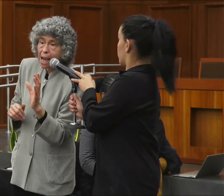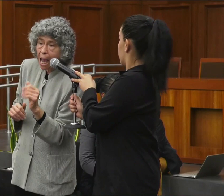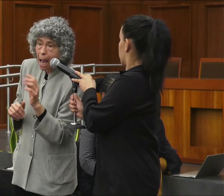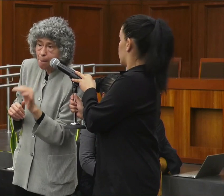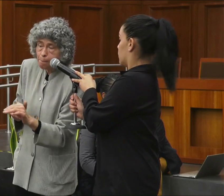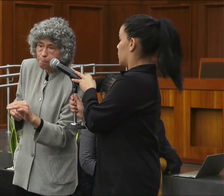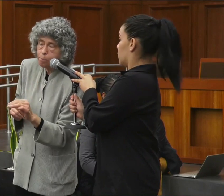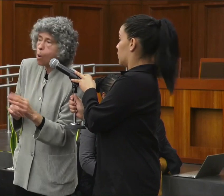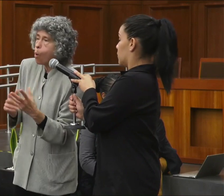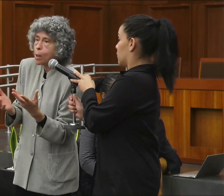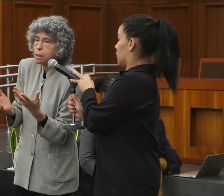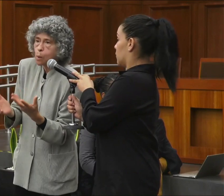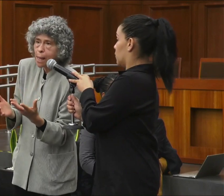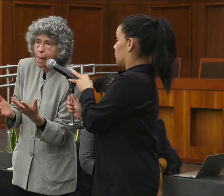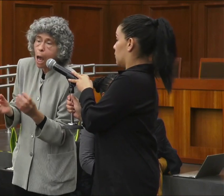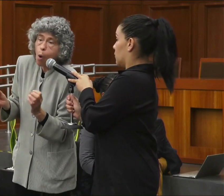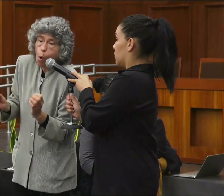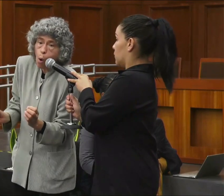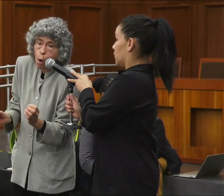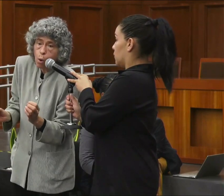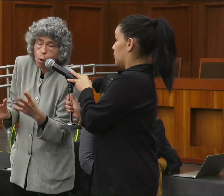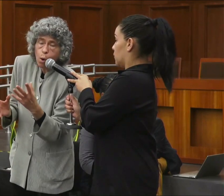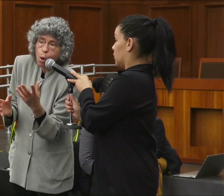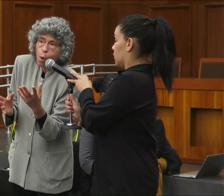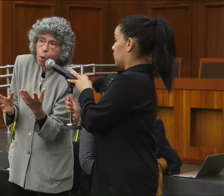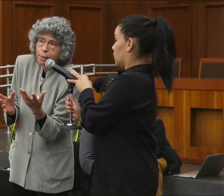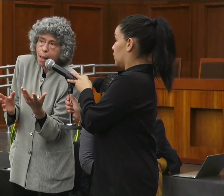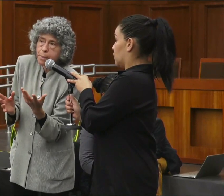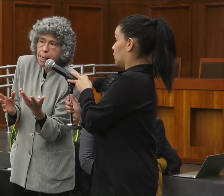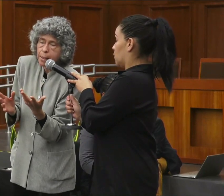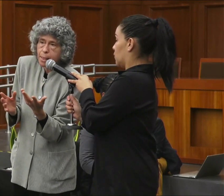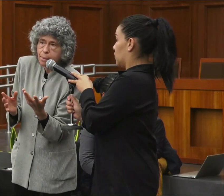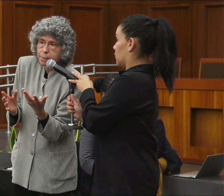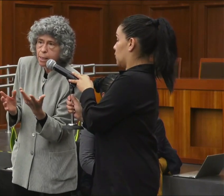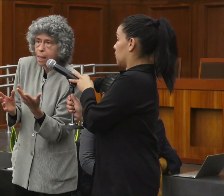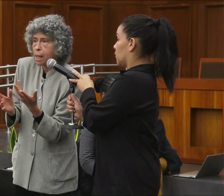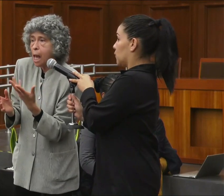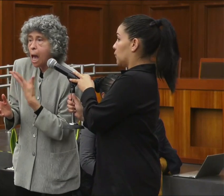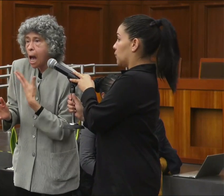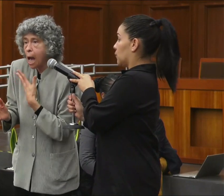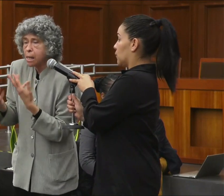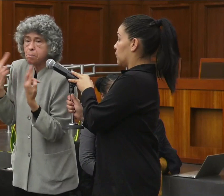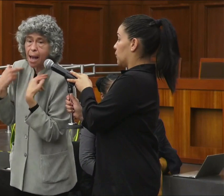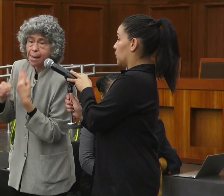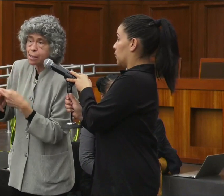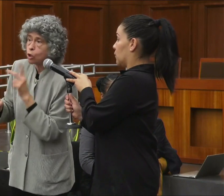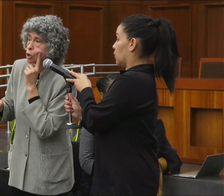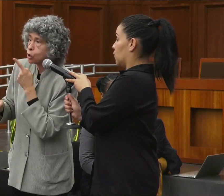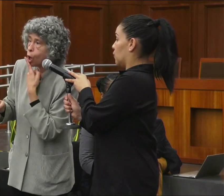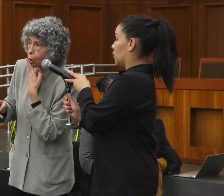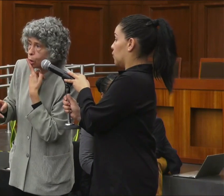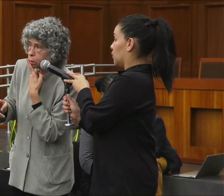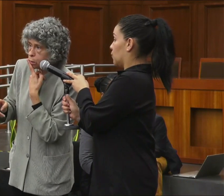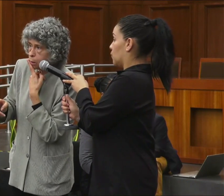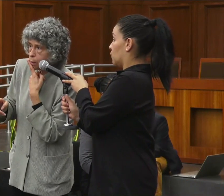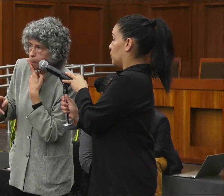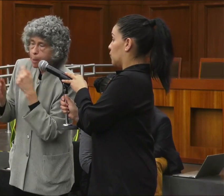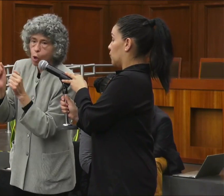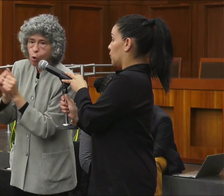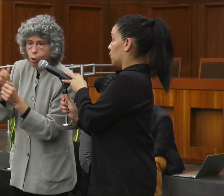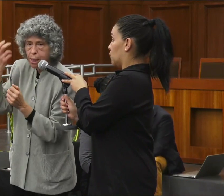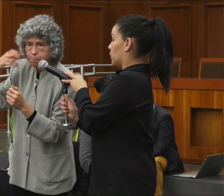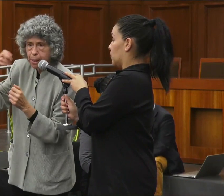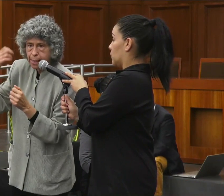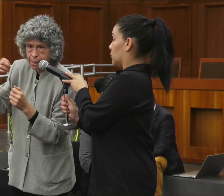Ahora, CAM o escuela o también hay maestros sordos,